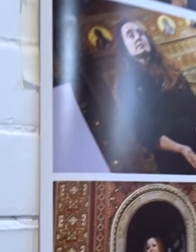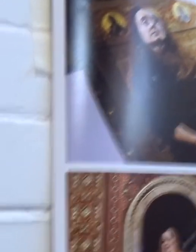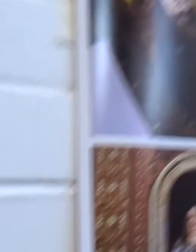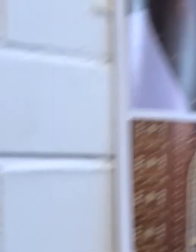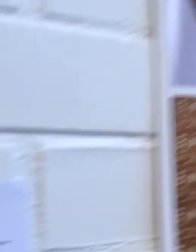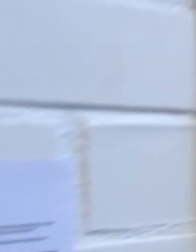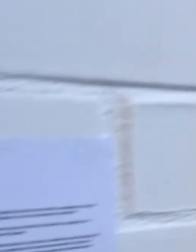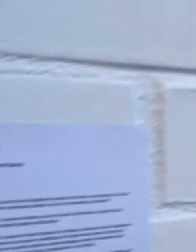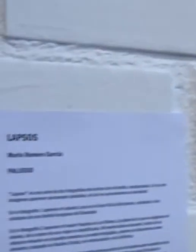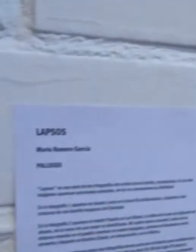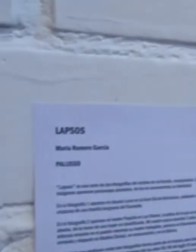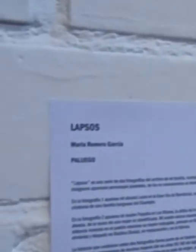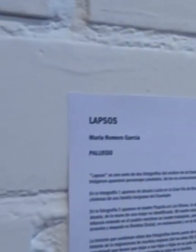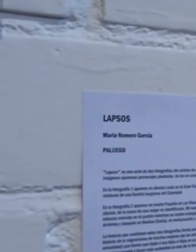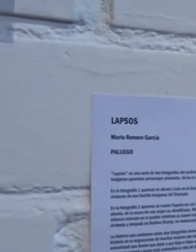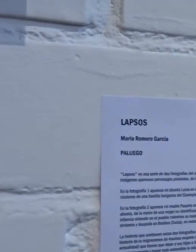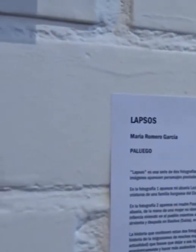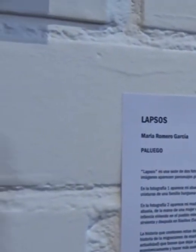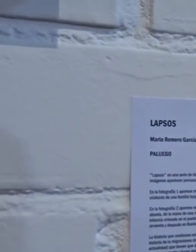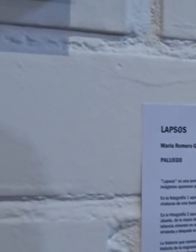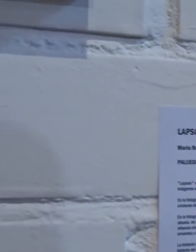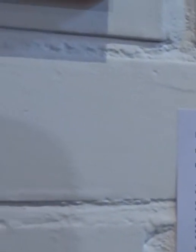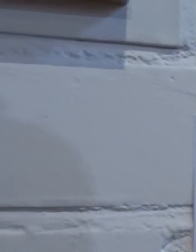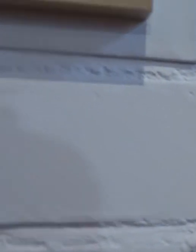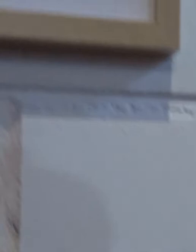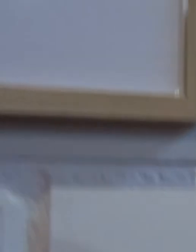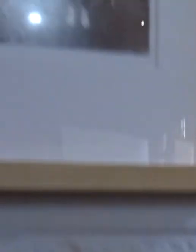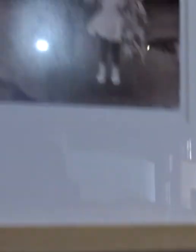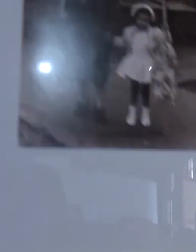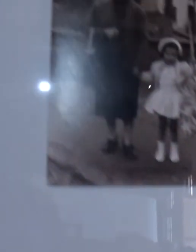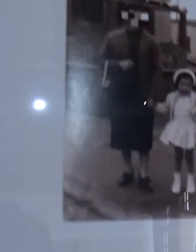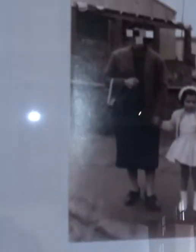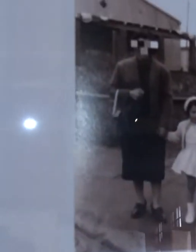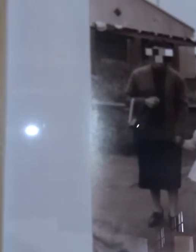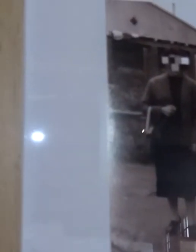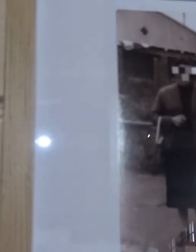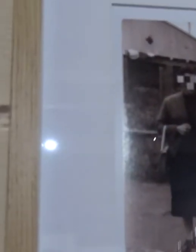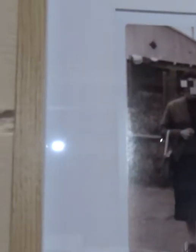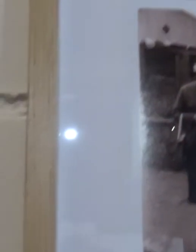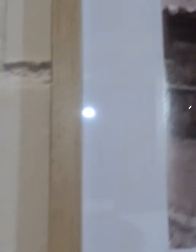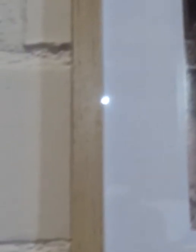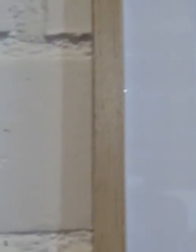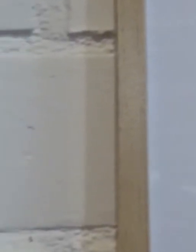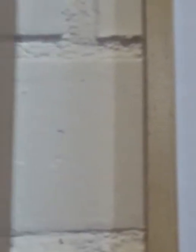deixant alguna cosa superimportant. També diria tots els noms propis, però no li faré això